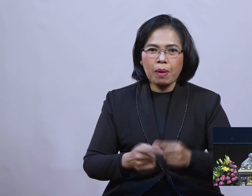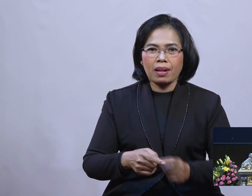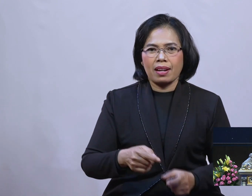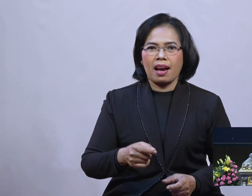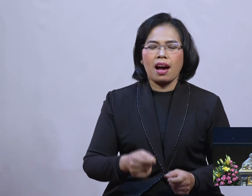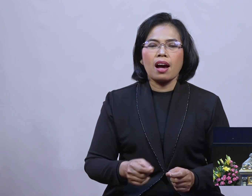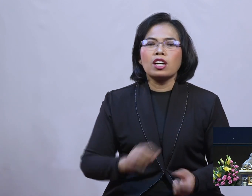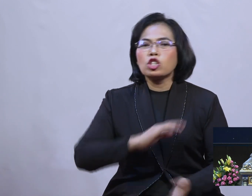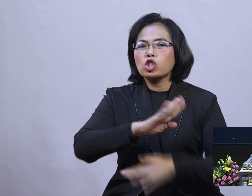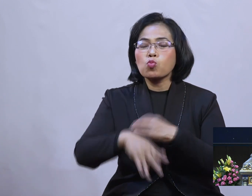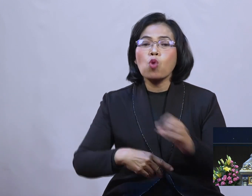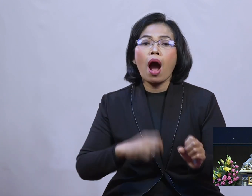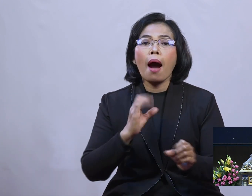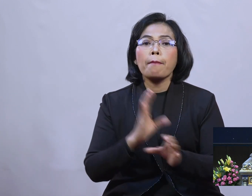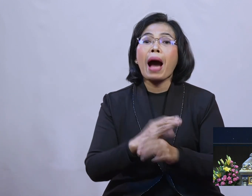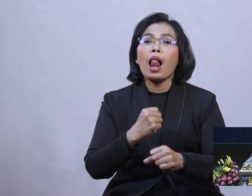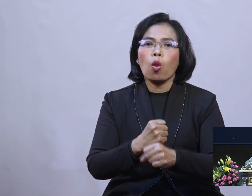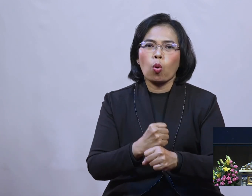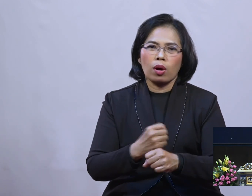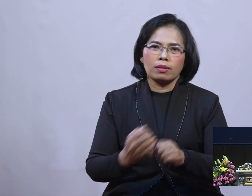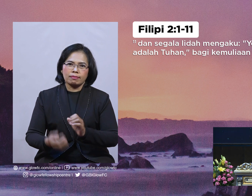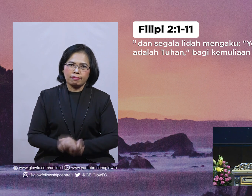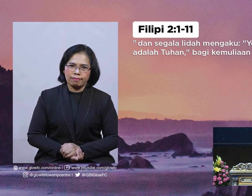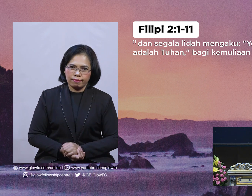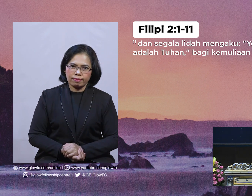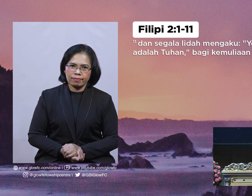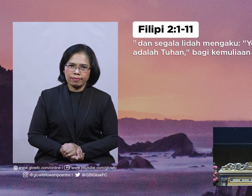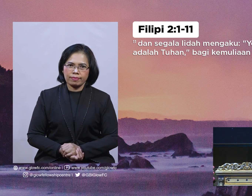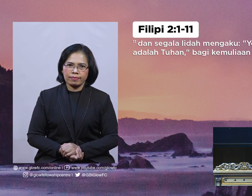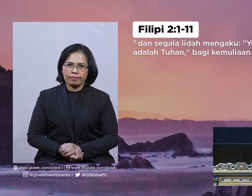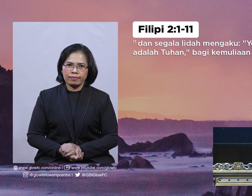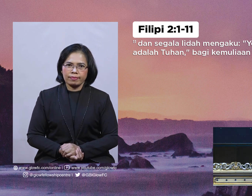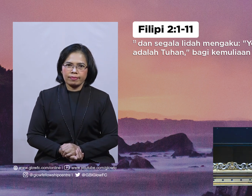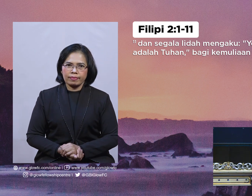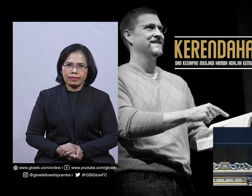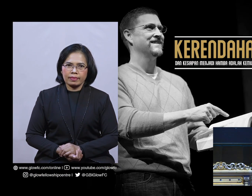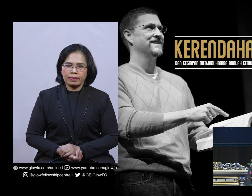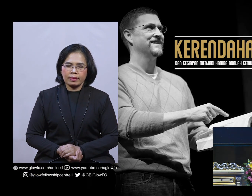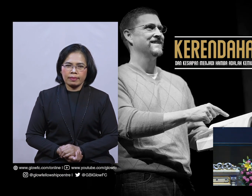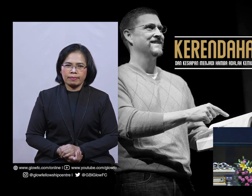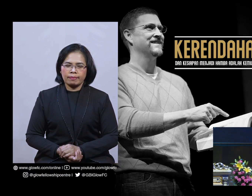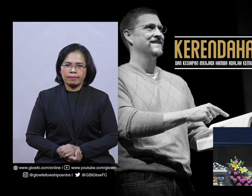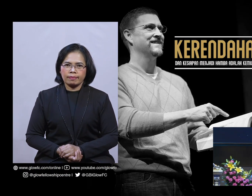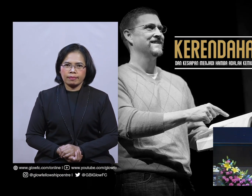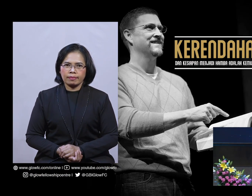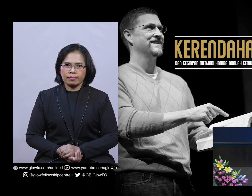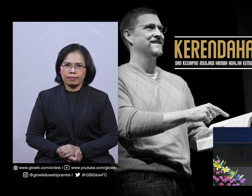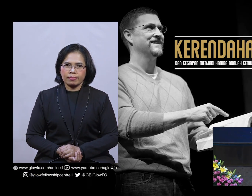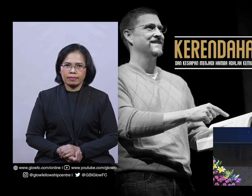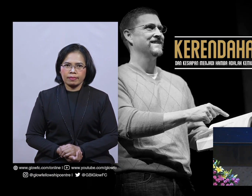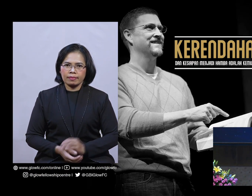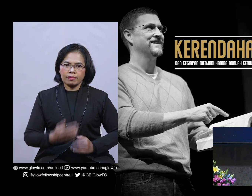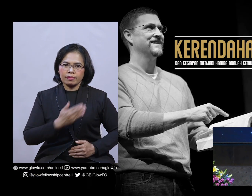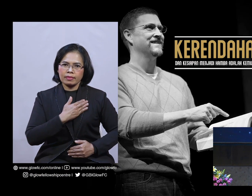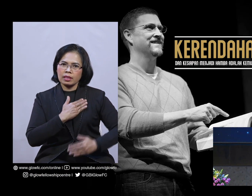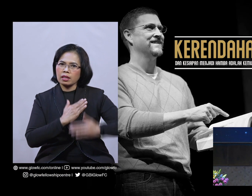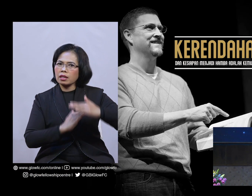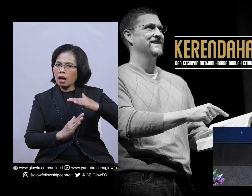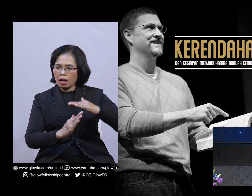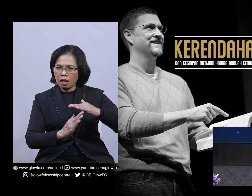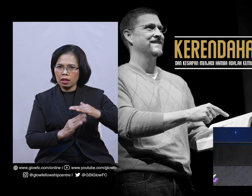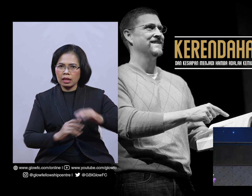setiap makhluk katalog kitab Haleluya nah saya catat Disini Hai rendang hati